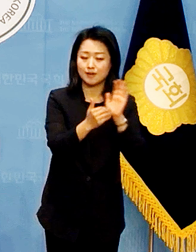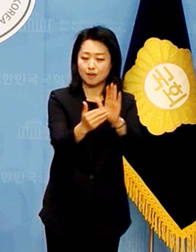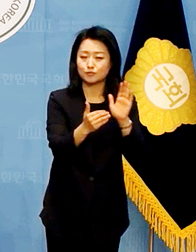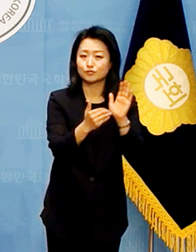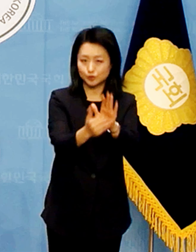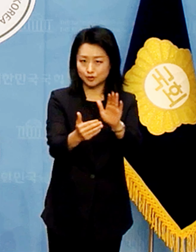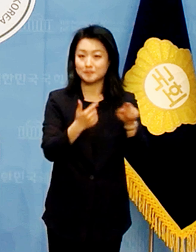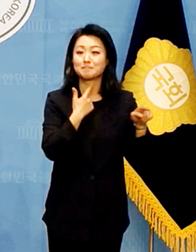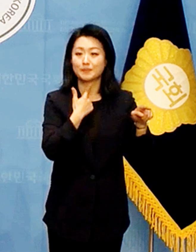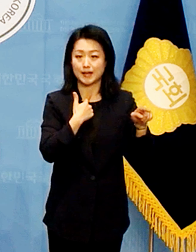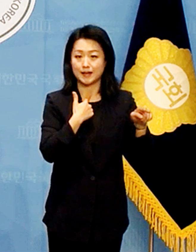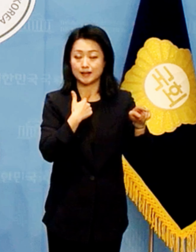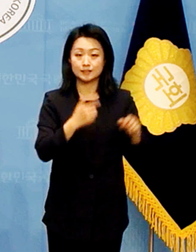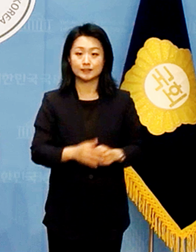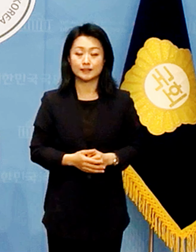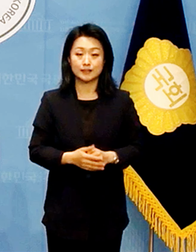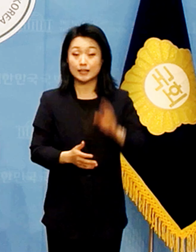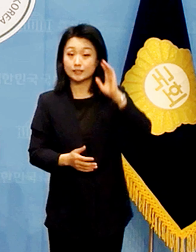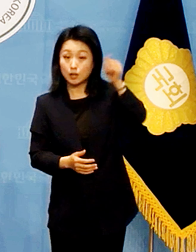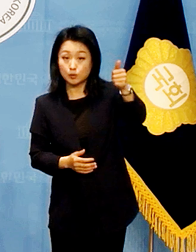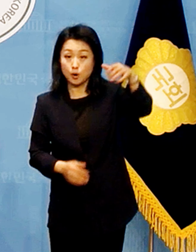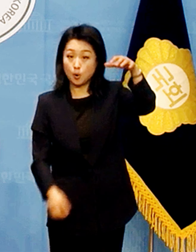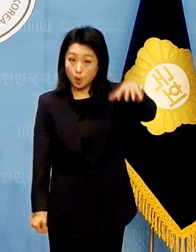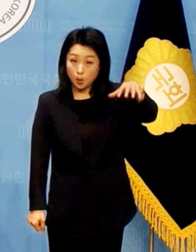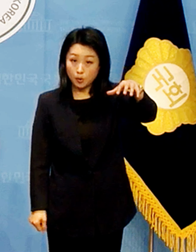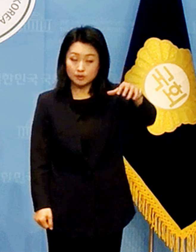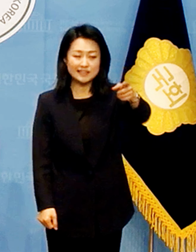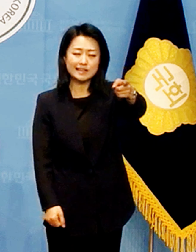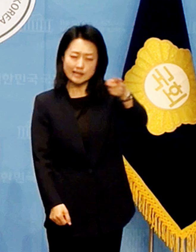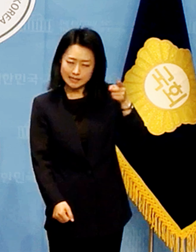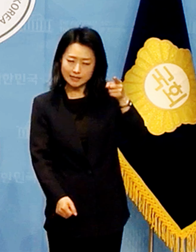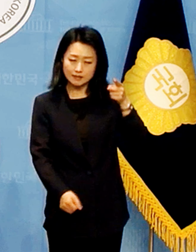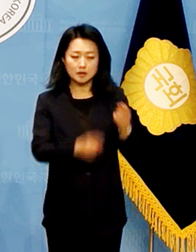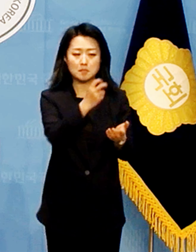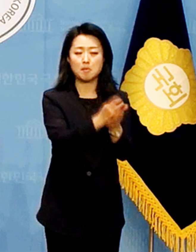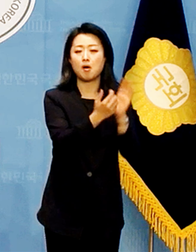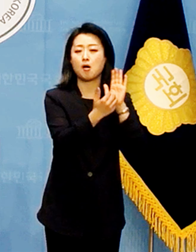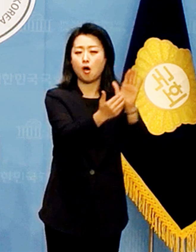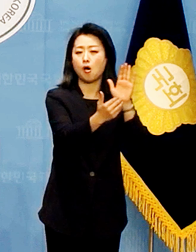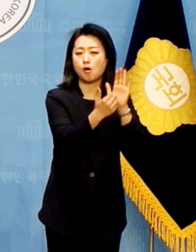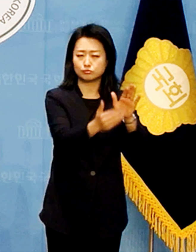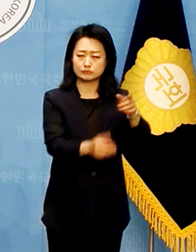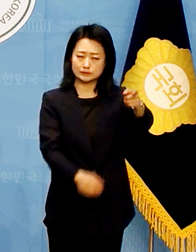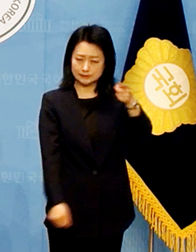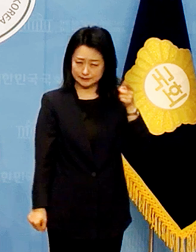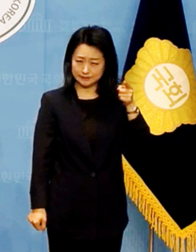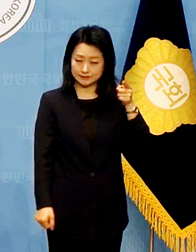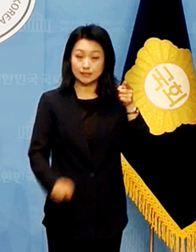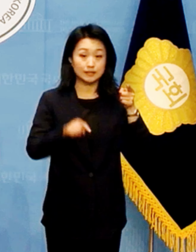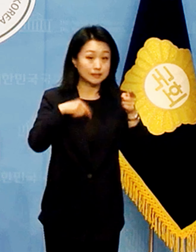셈입니다. 역대 대통령실 1등일 겁니다. 거부권을 넘어